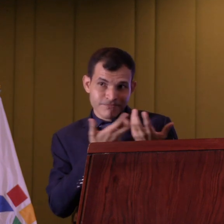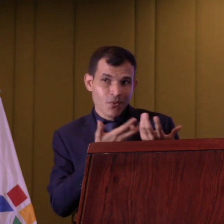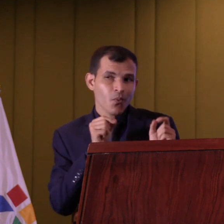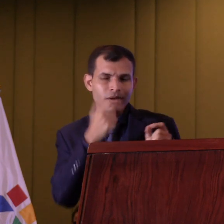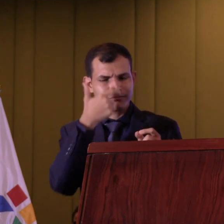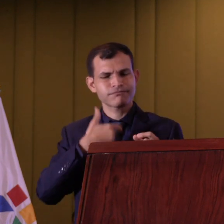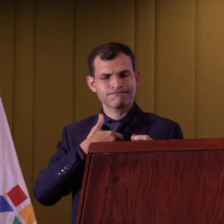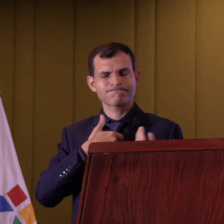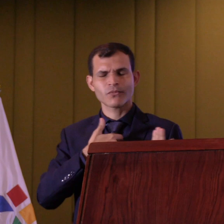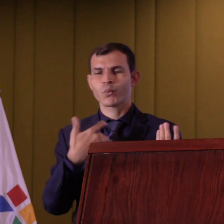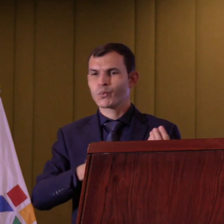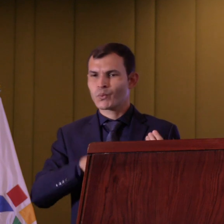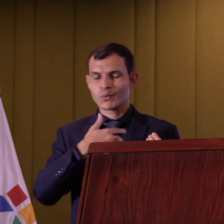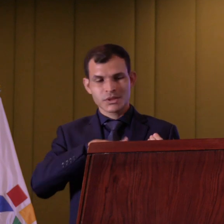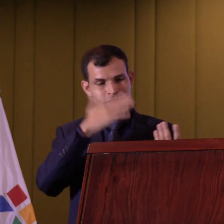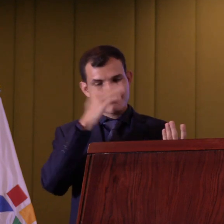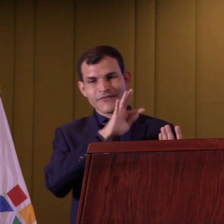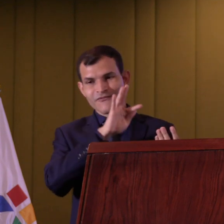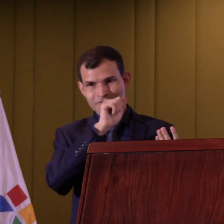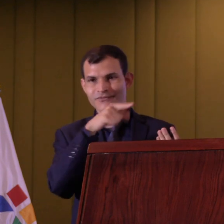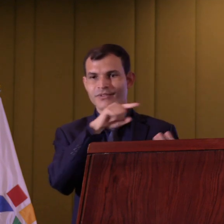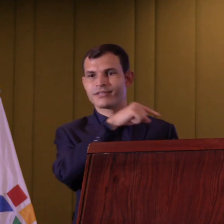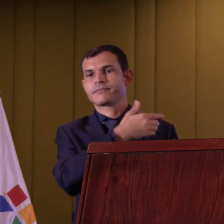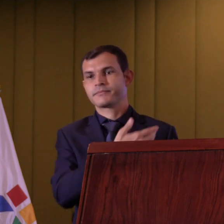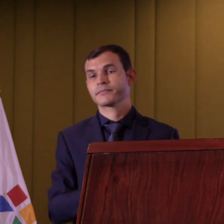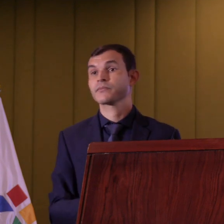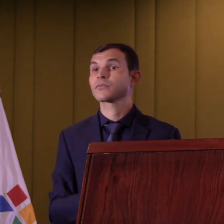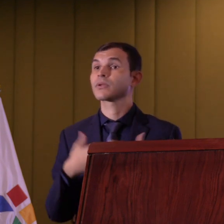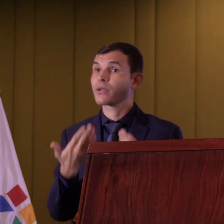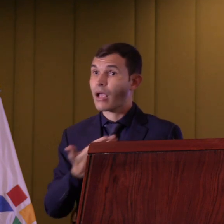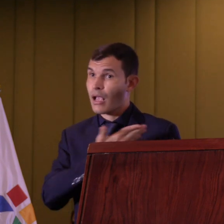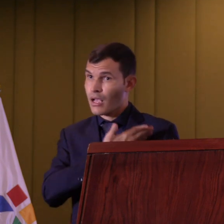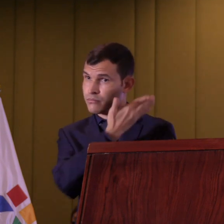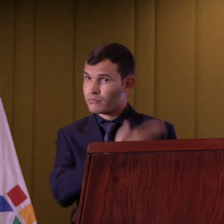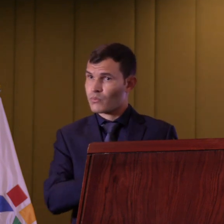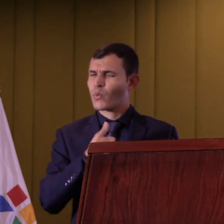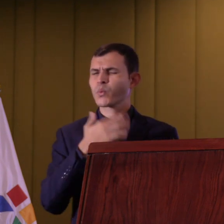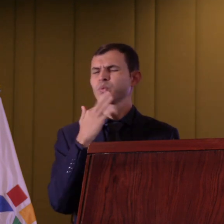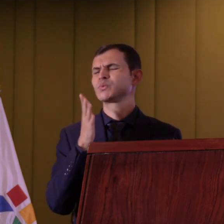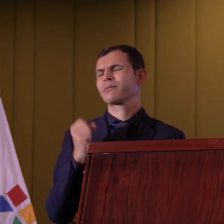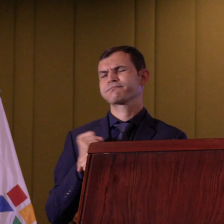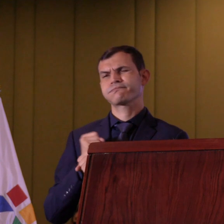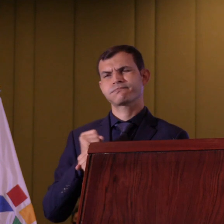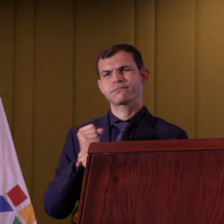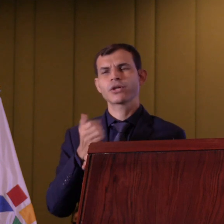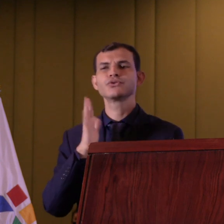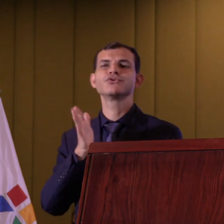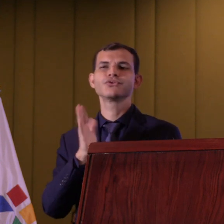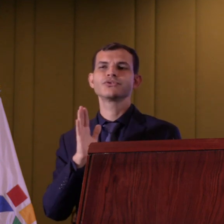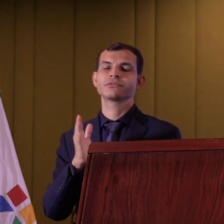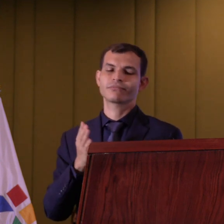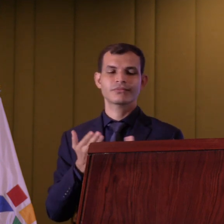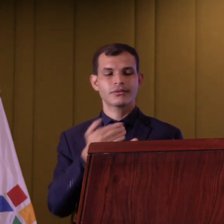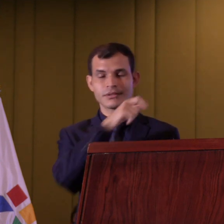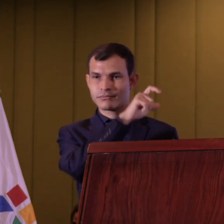senhor tem a certeza. Ao conselheiro Célio, amigo a quem conheço há anos, do qual recebi auspicioso voto